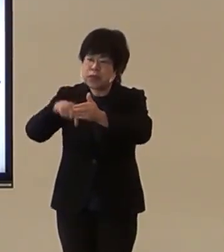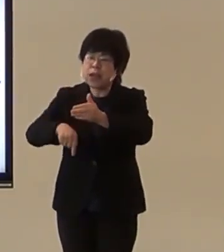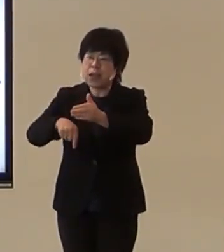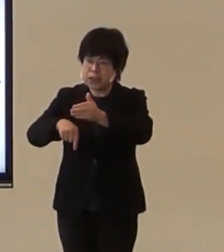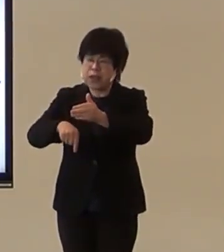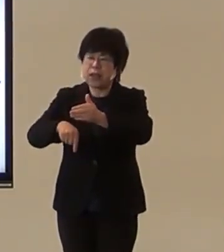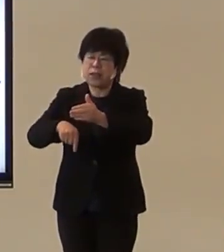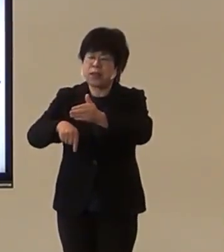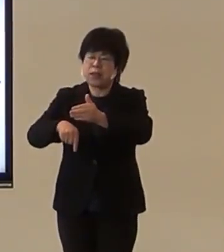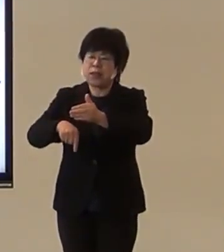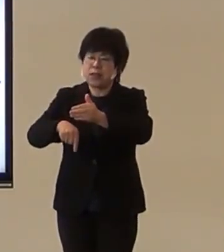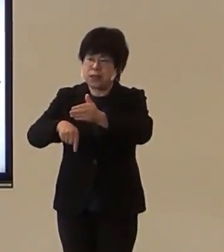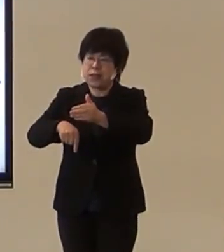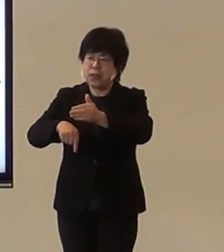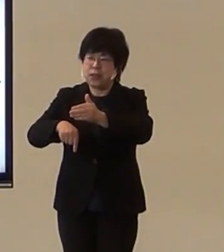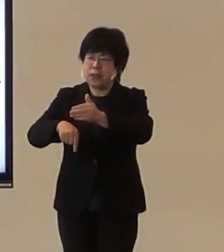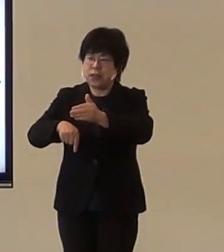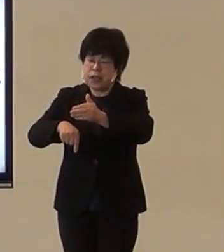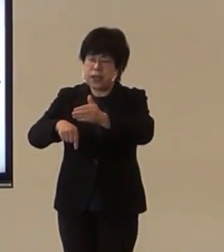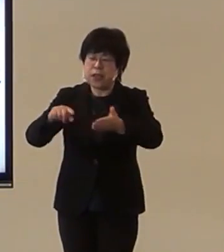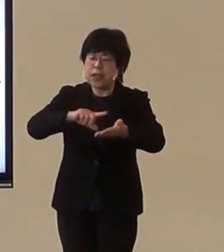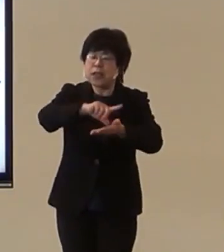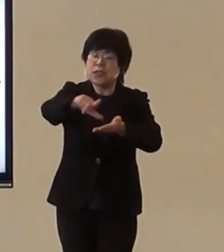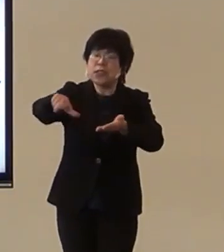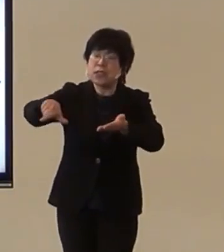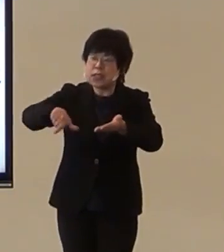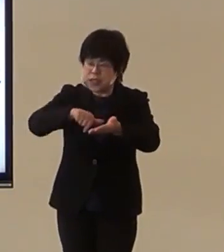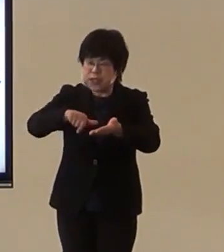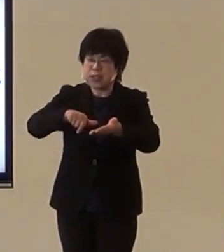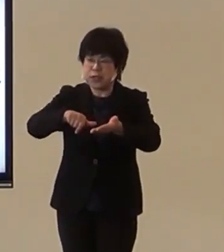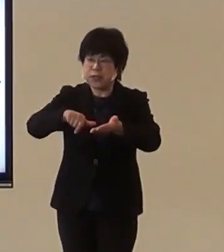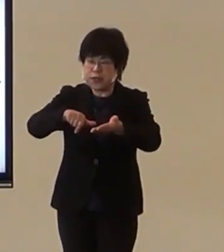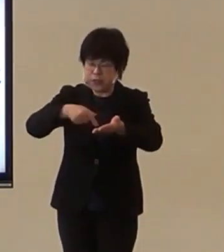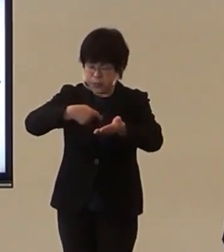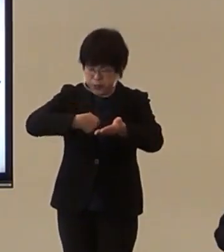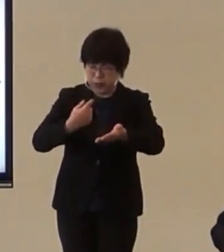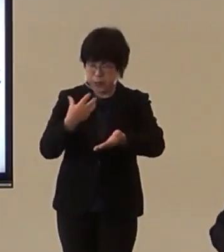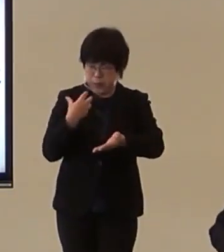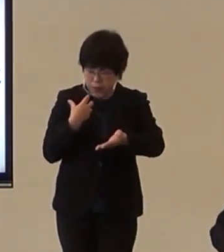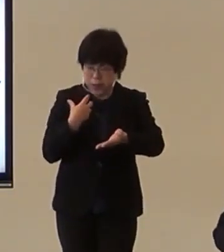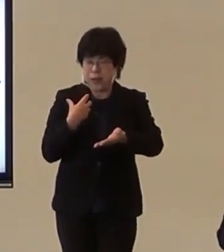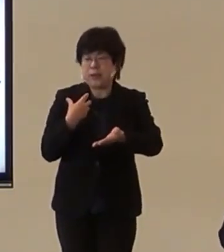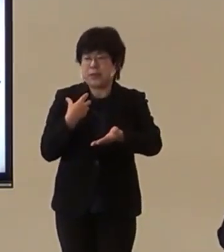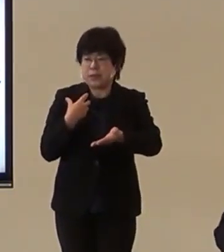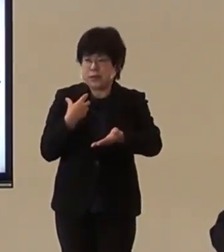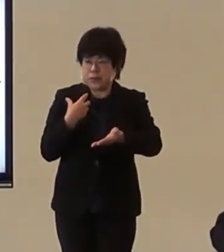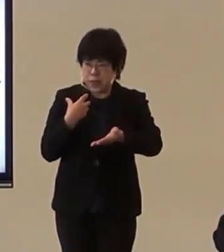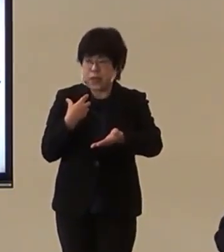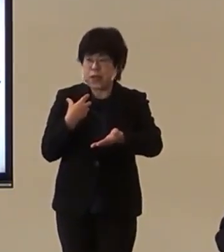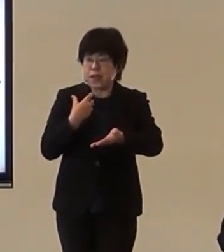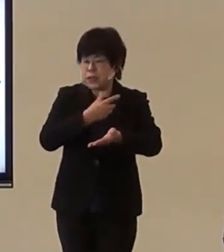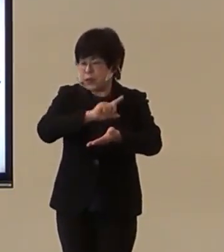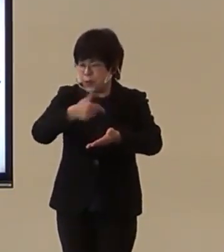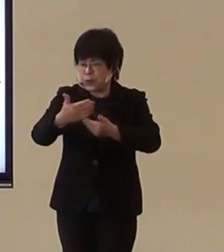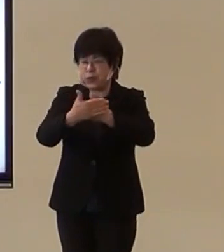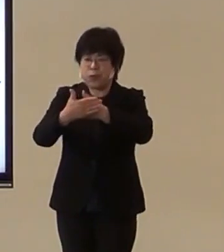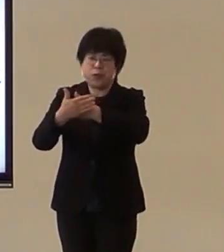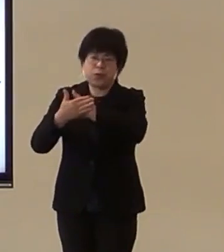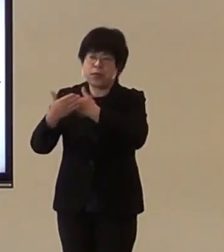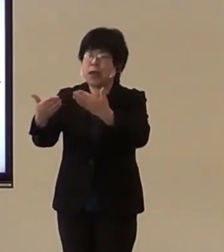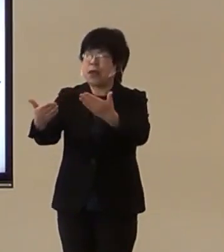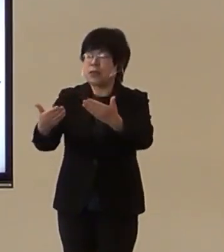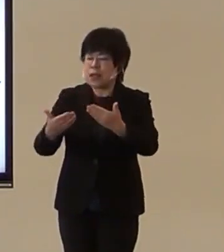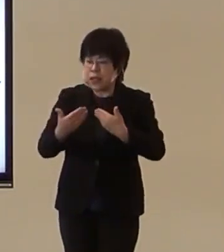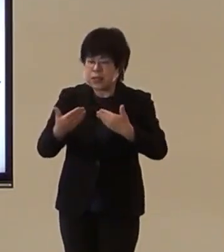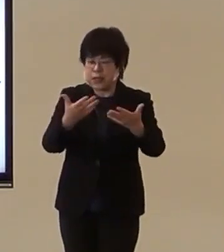他人事じゃなくて、自分たちの地域のことだということで、主体的にその働きをしていただいていますから、この